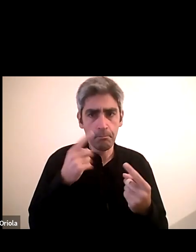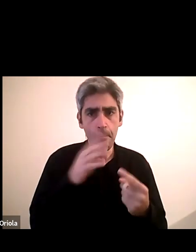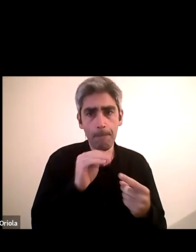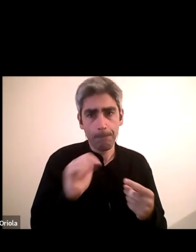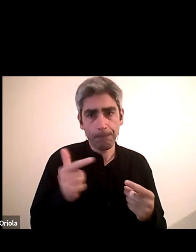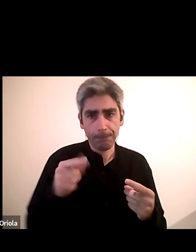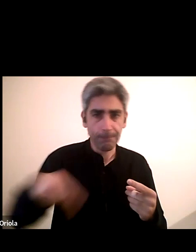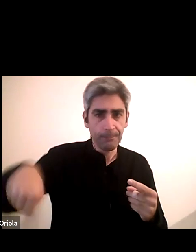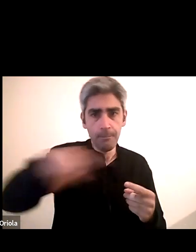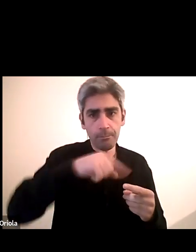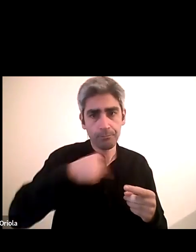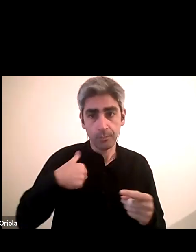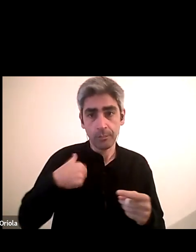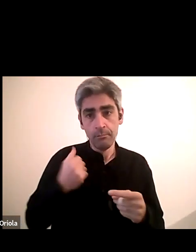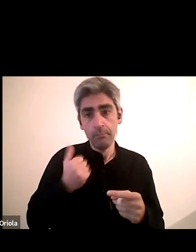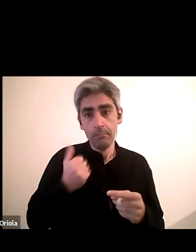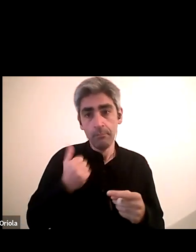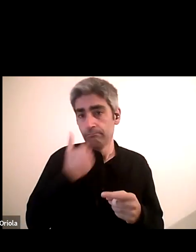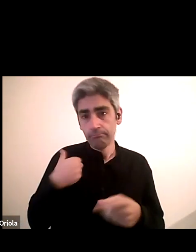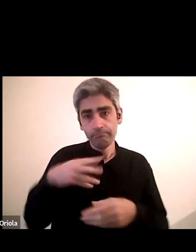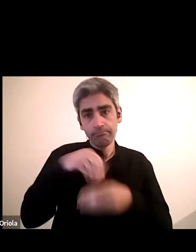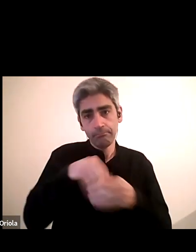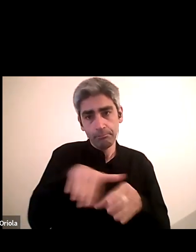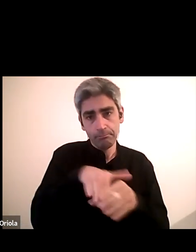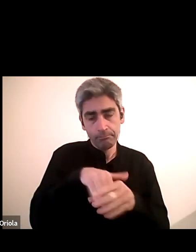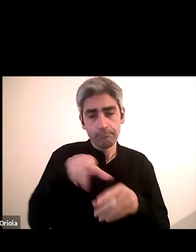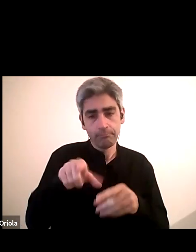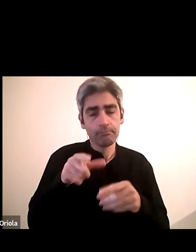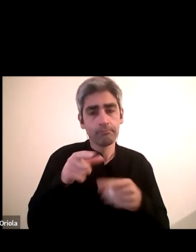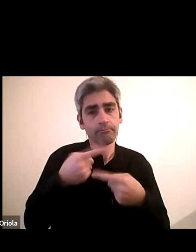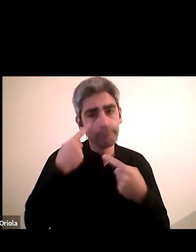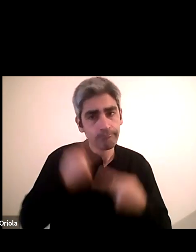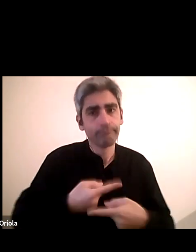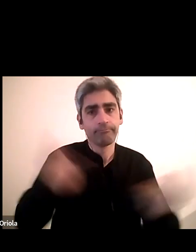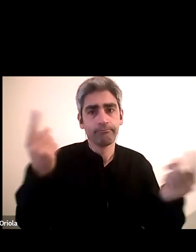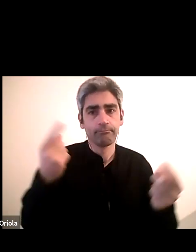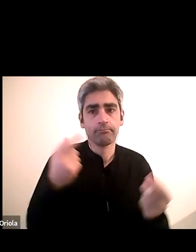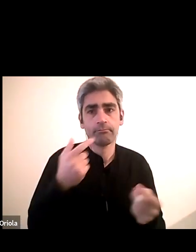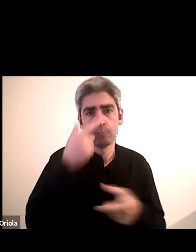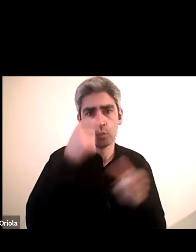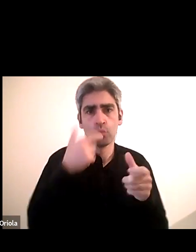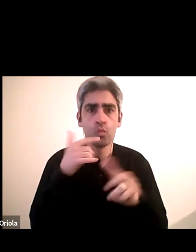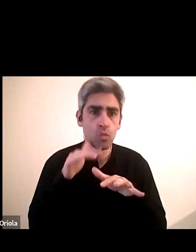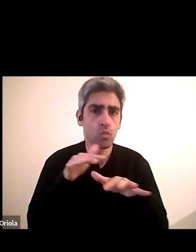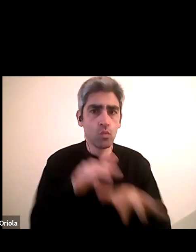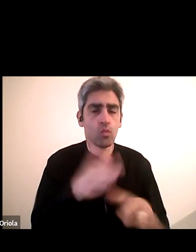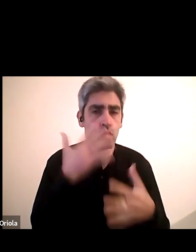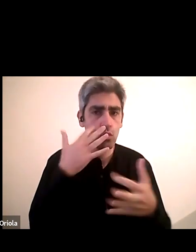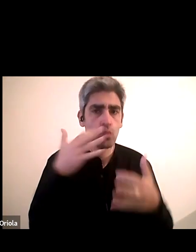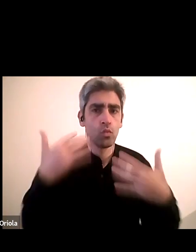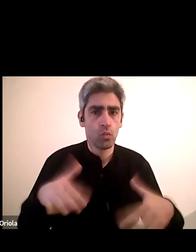SST. Eu tive o prazer de participar na sessão de lançamento, que foi muitíssimo concorrida e muito impactante.